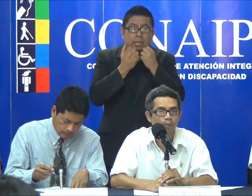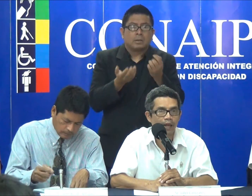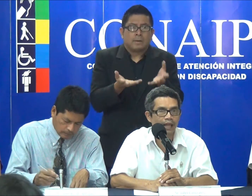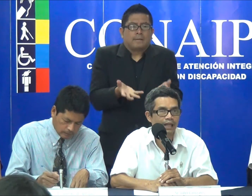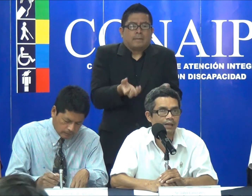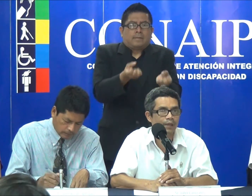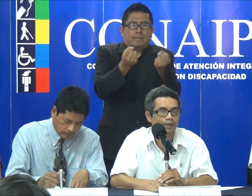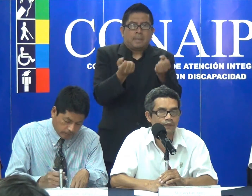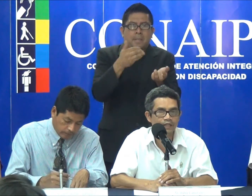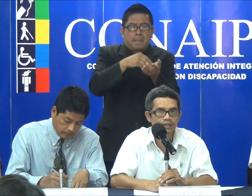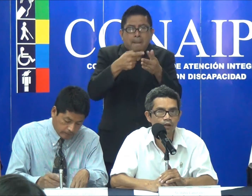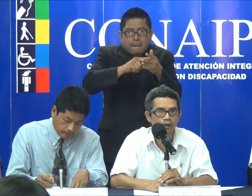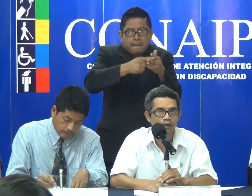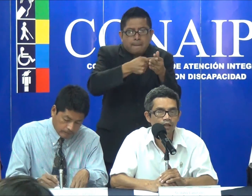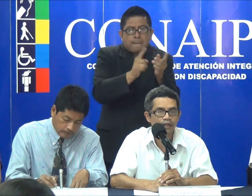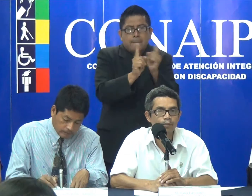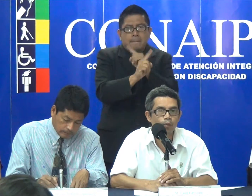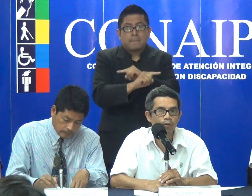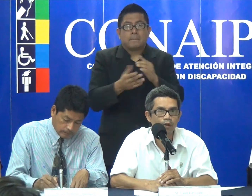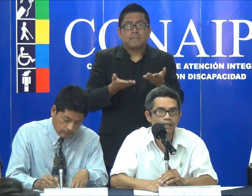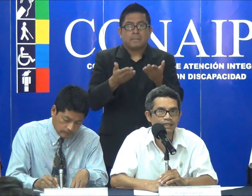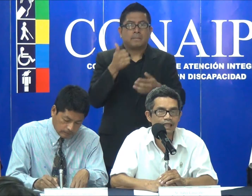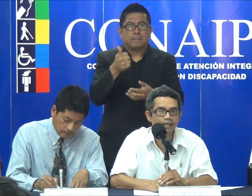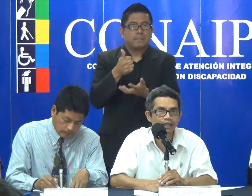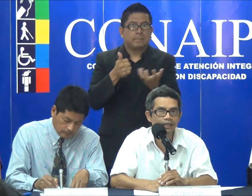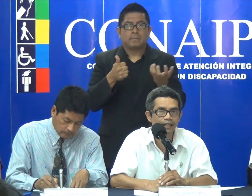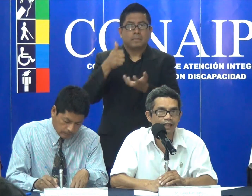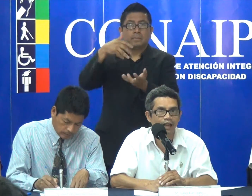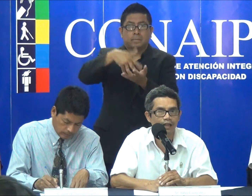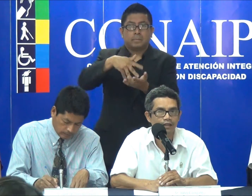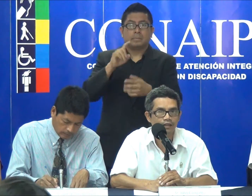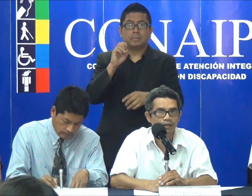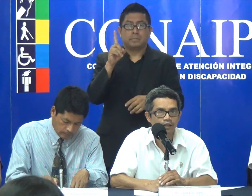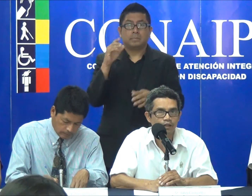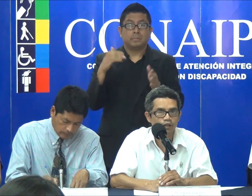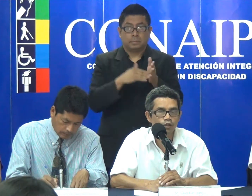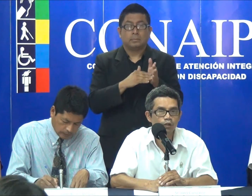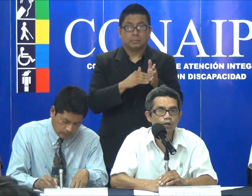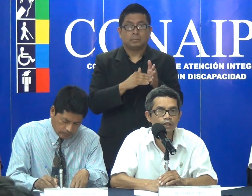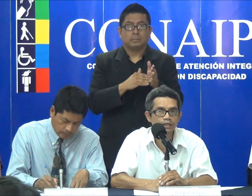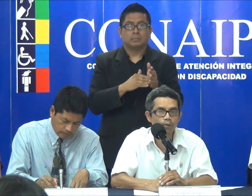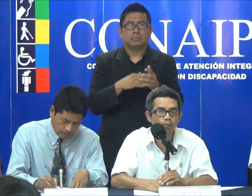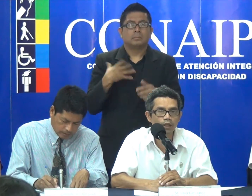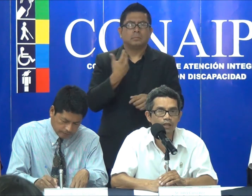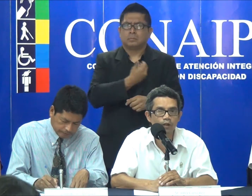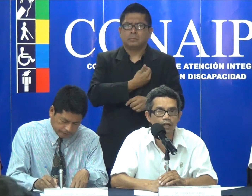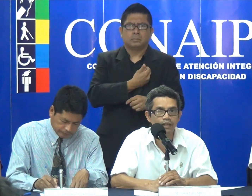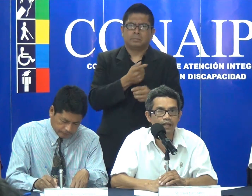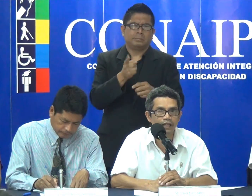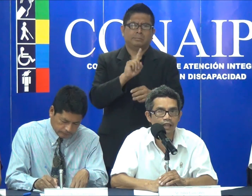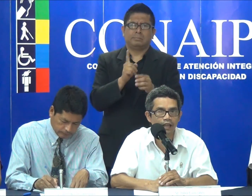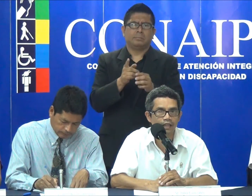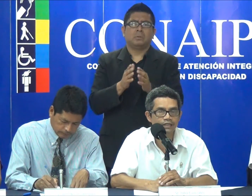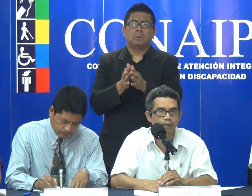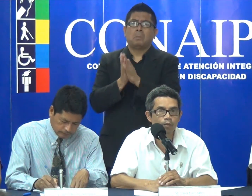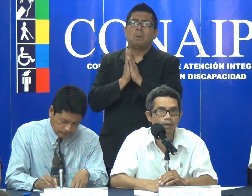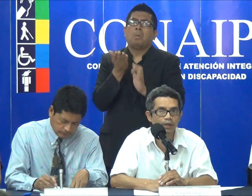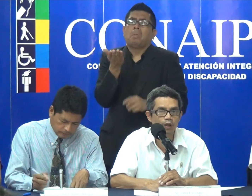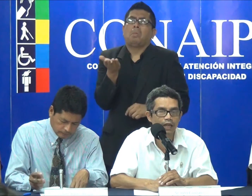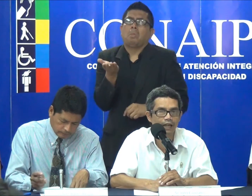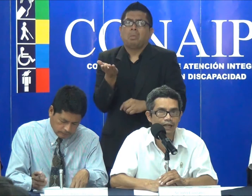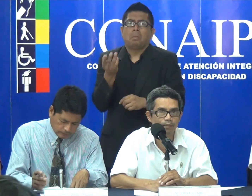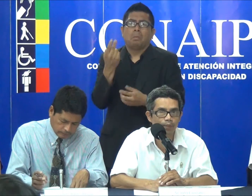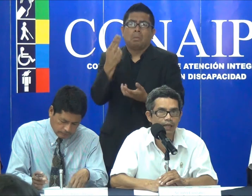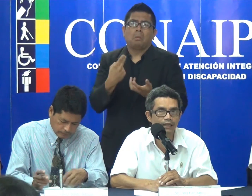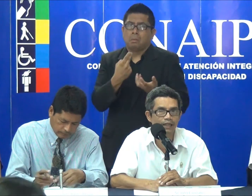mejorado para el beneficio del pueblo de Santa Tecla. Nosotros no estamos pidiendo que les den caridad, estamos